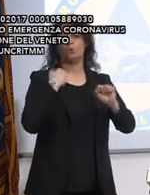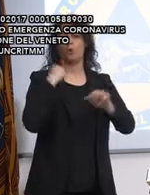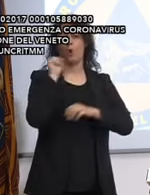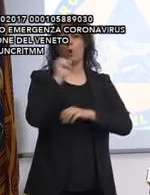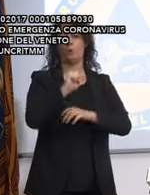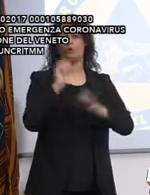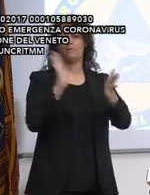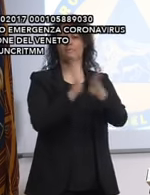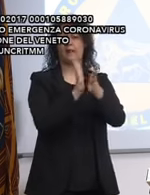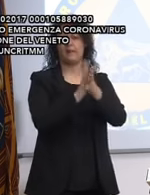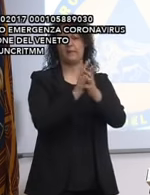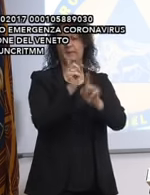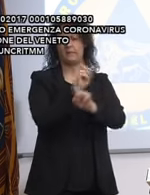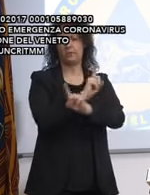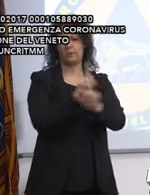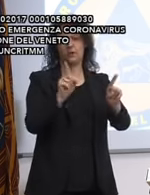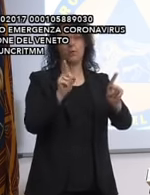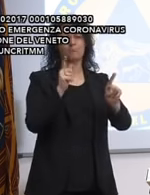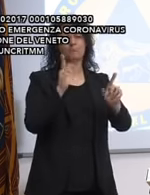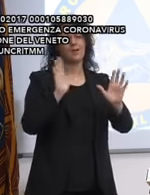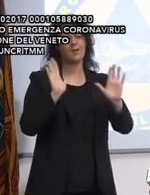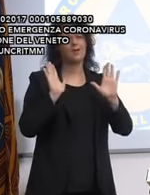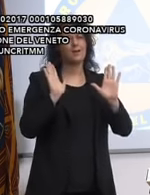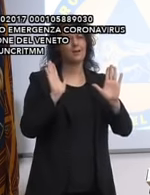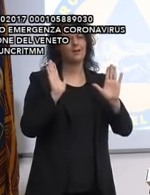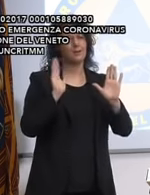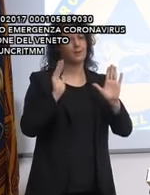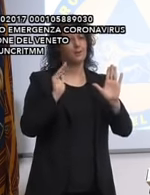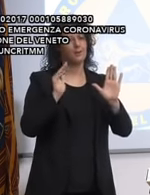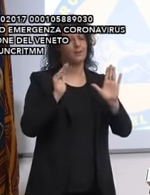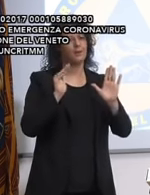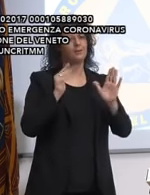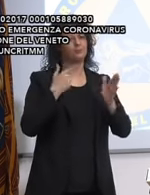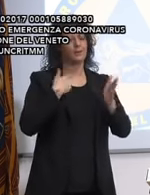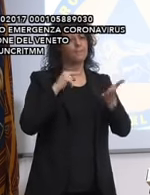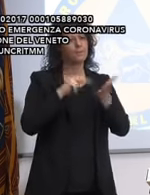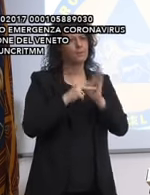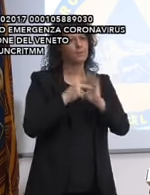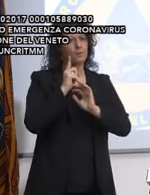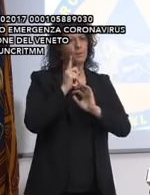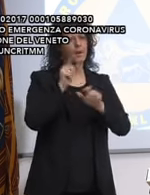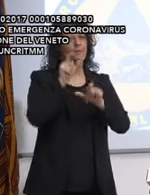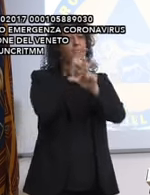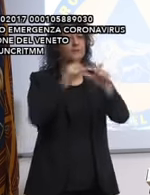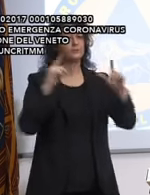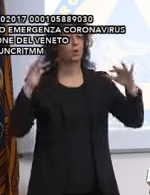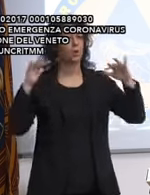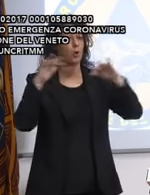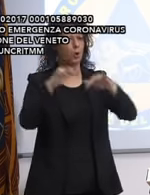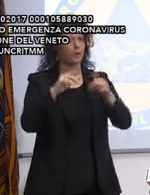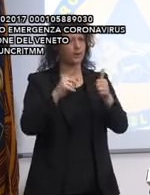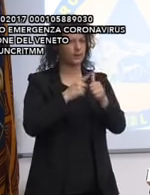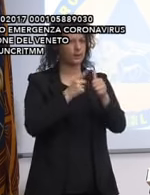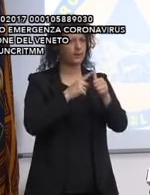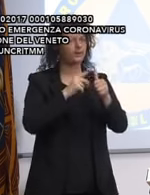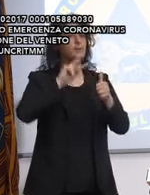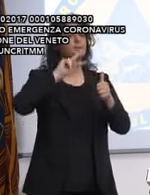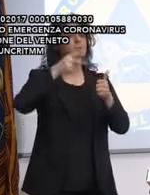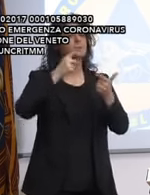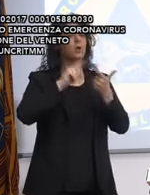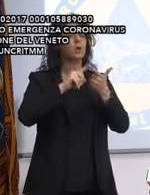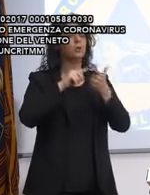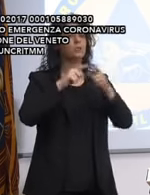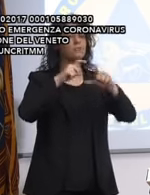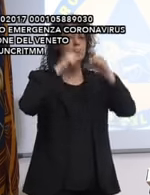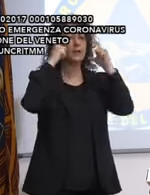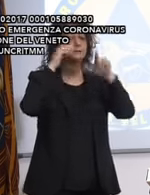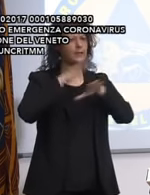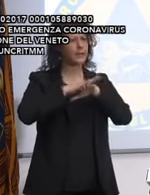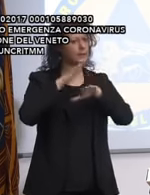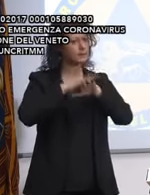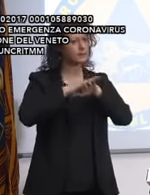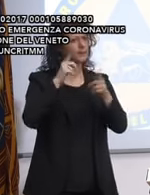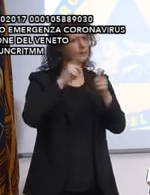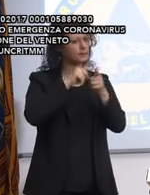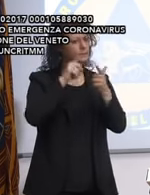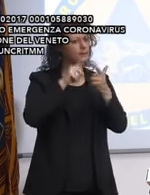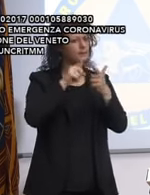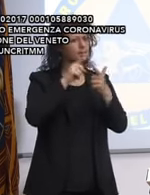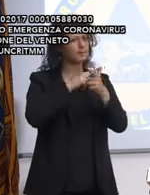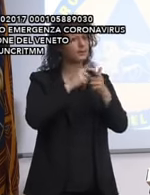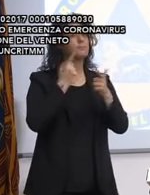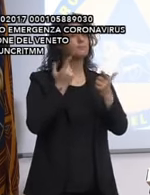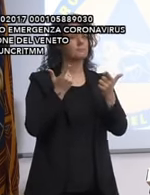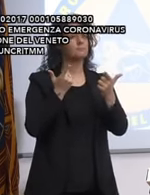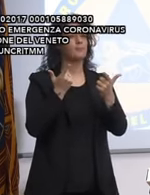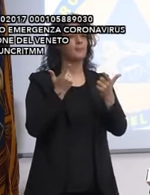però il tema degli assembramenti prima, due, il tema dell'uso della mascherina, sono due condizioni sine qua non per fare in